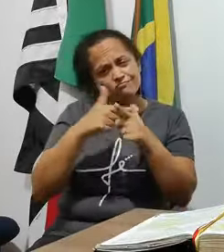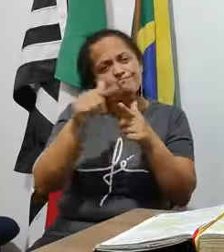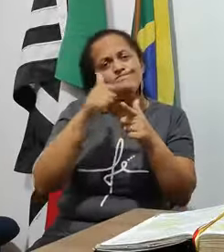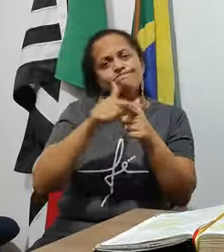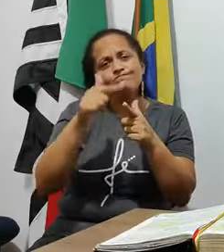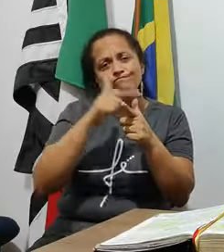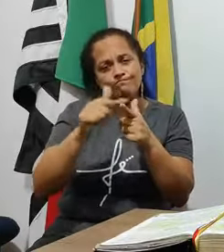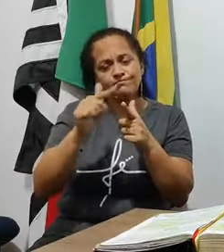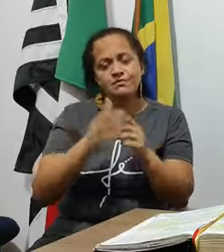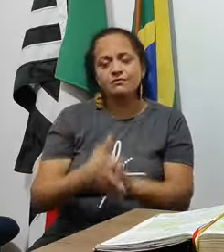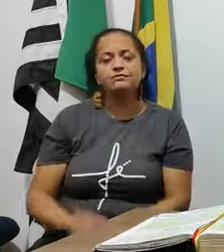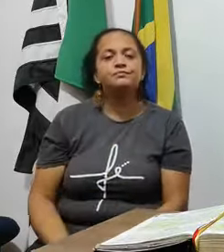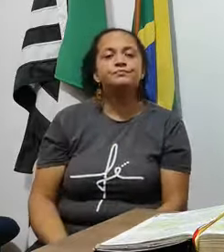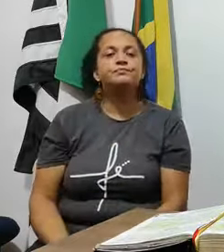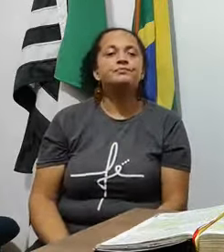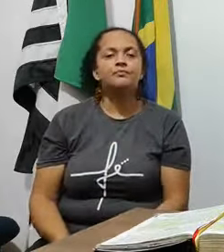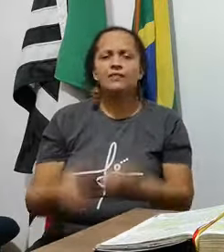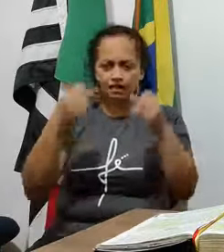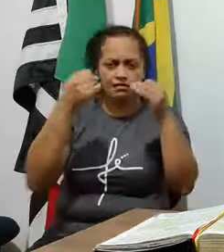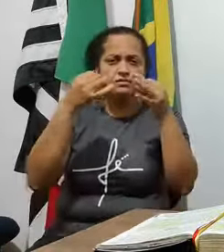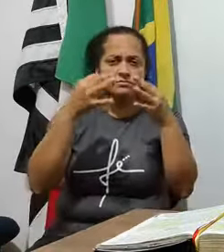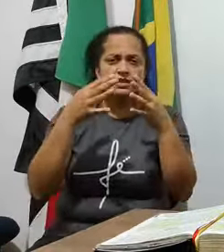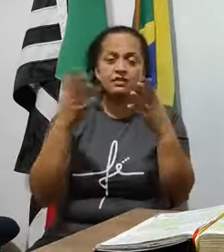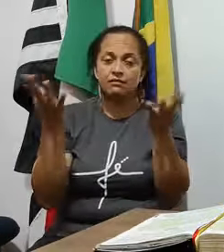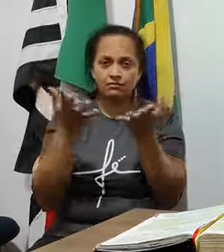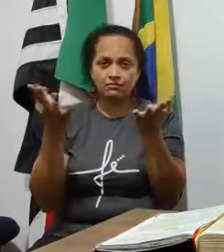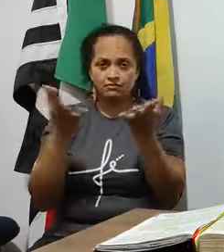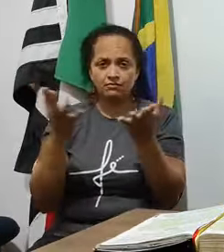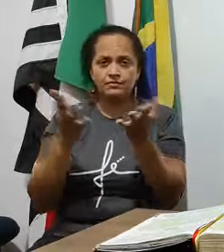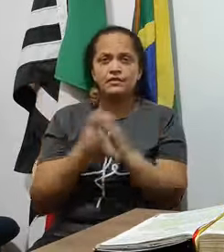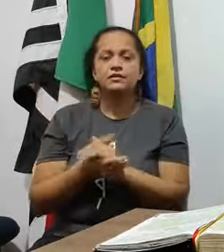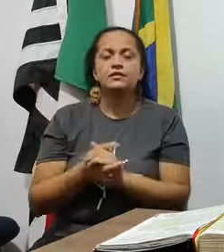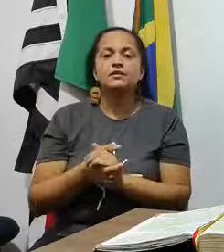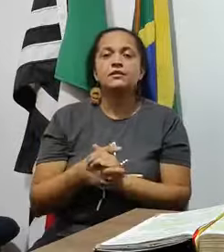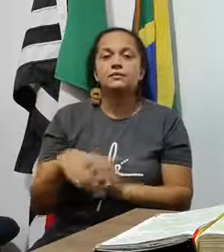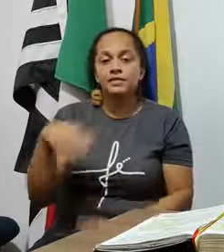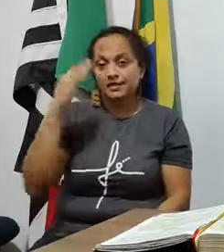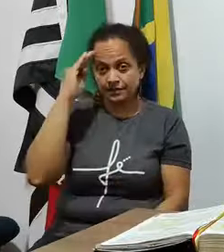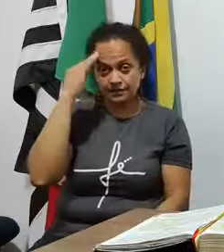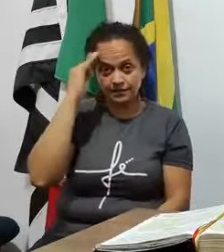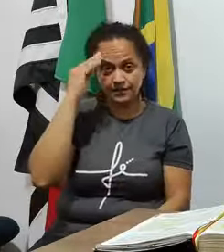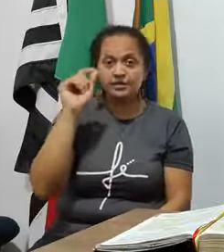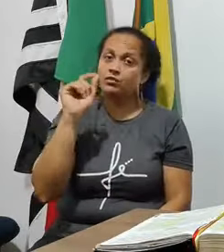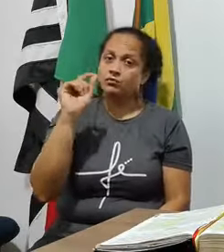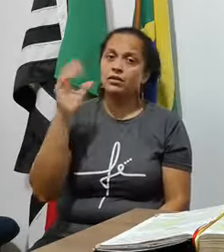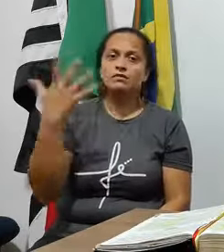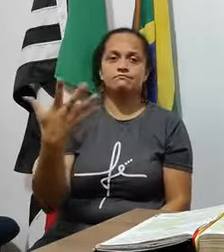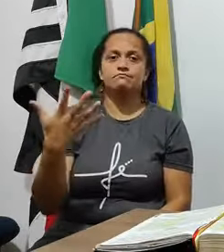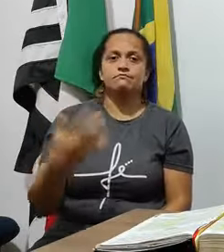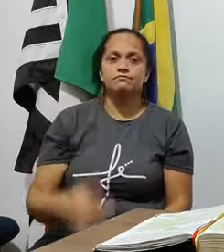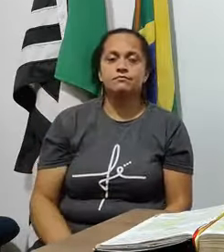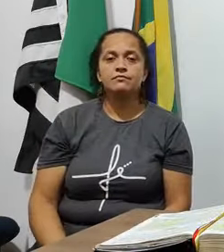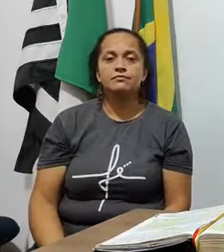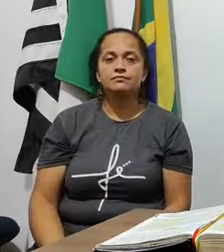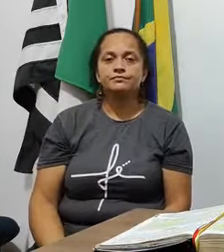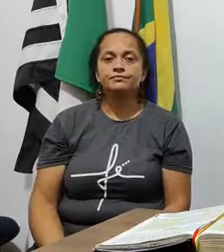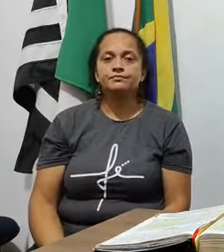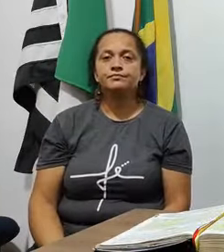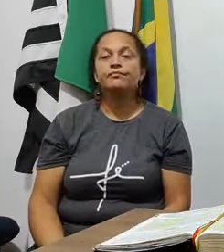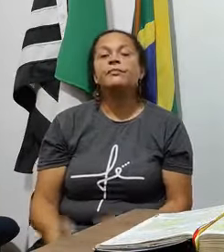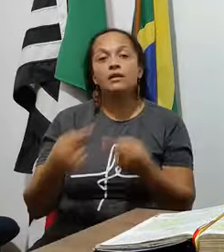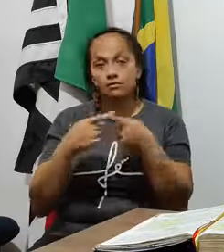dificuldade, né? Nós vamos falar sobre isso agora, para a gente entender o que ocorre, né? Antes,